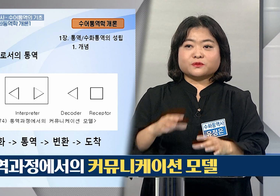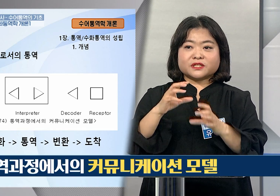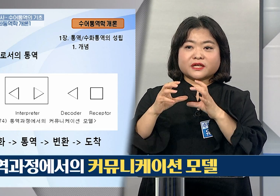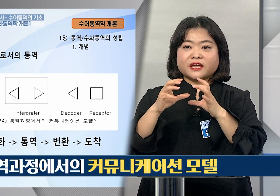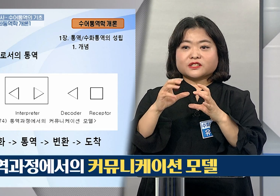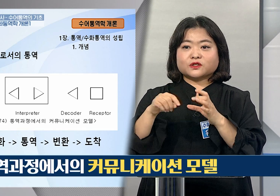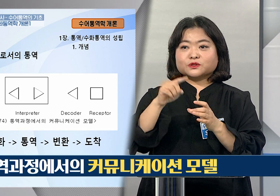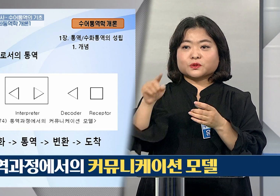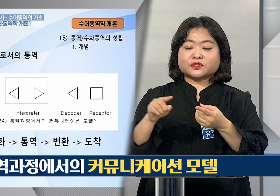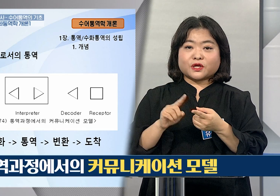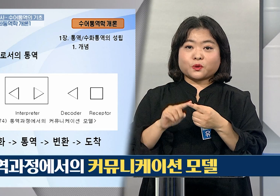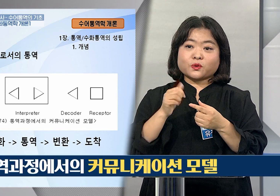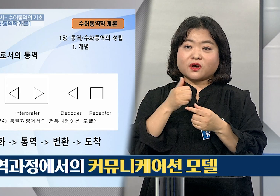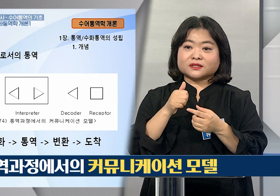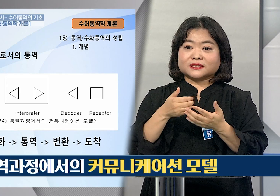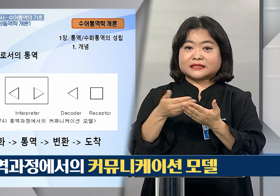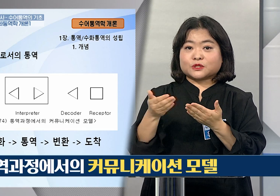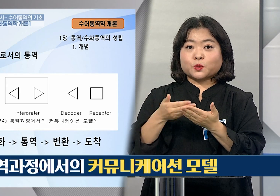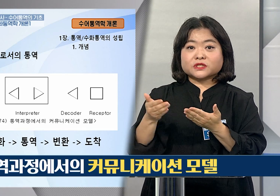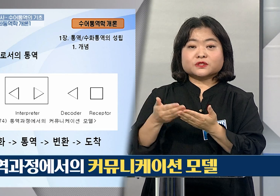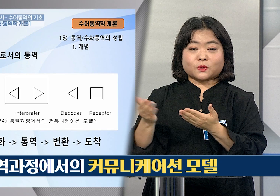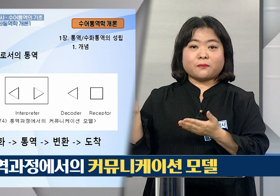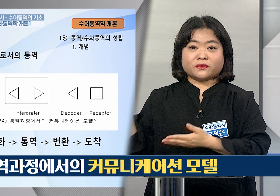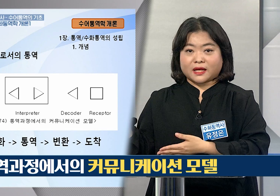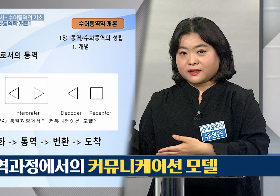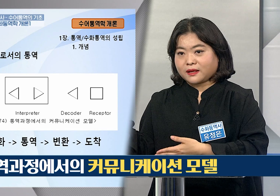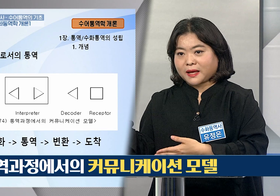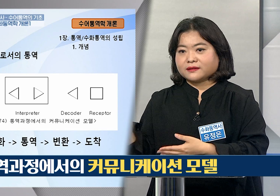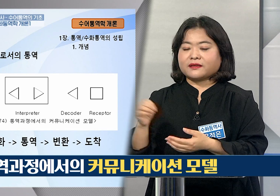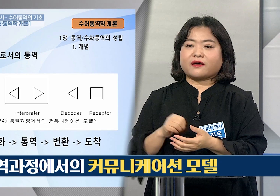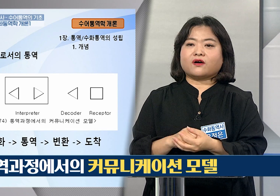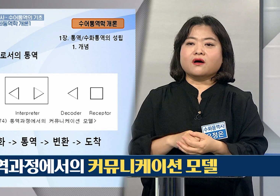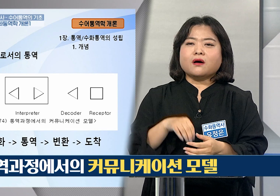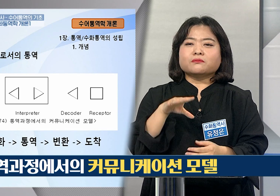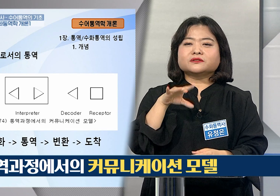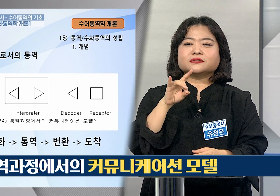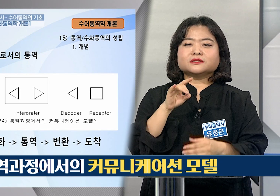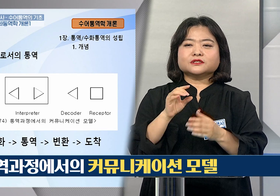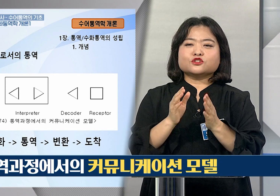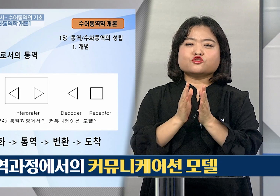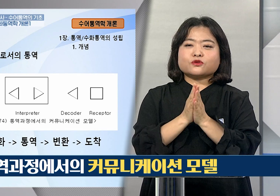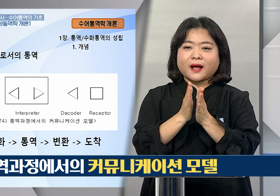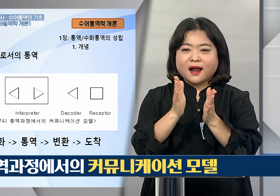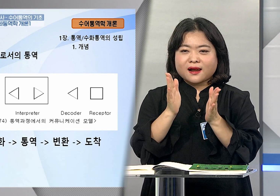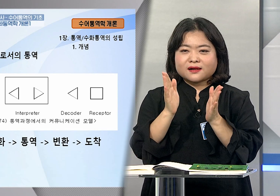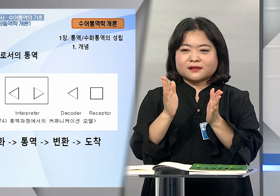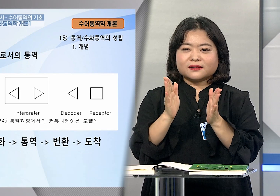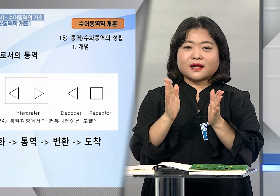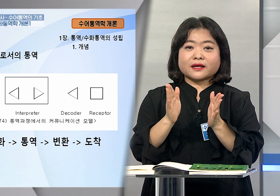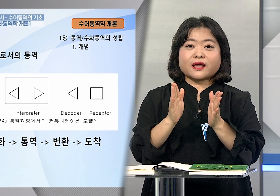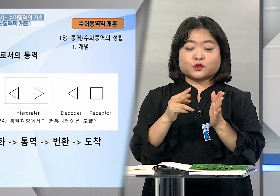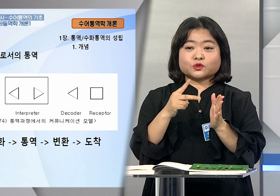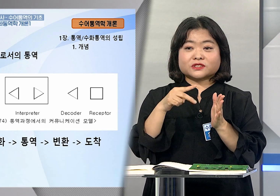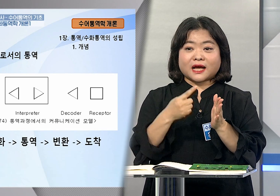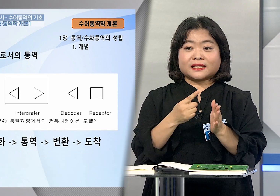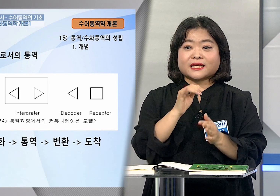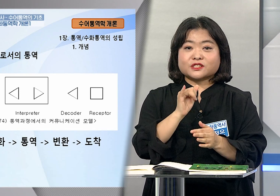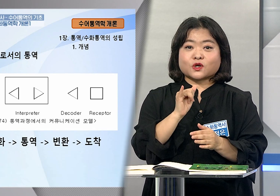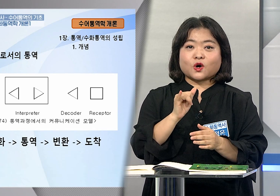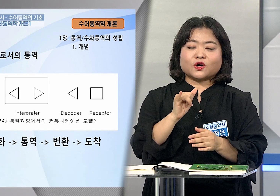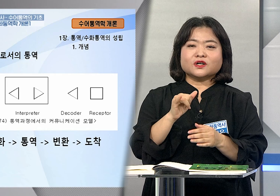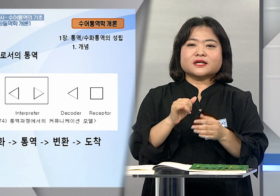이제 커뮤니케이션으로서의 통역을 이제 도식으로 한번 나타내 봤는데요. 먼저는 출발의